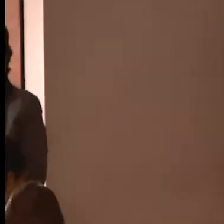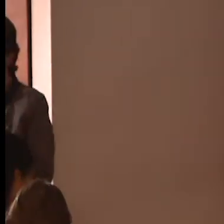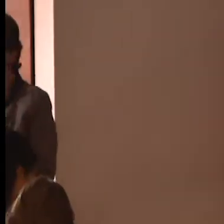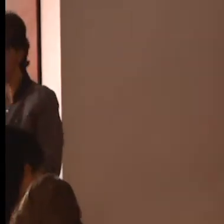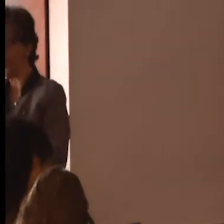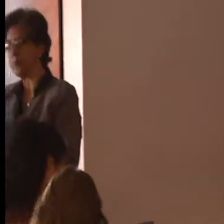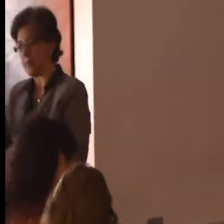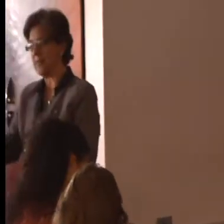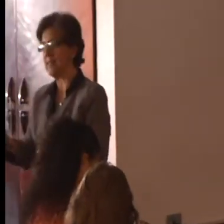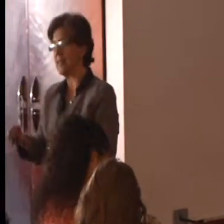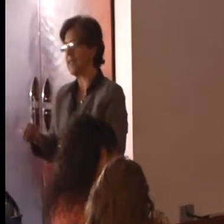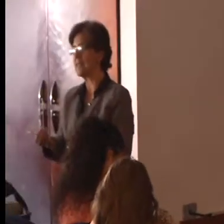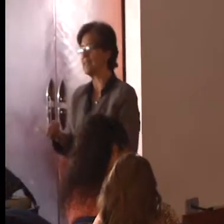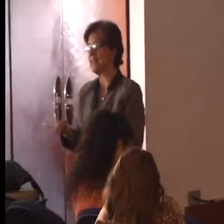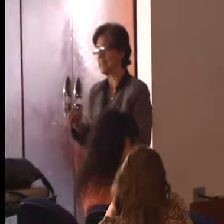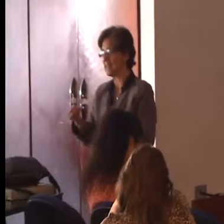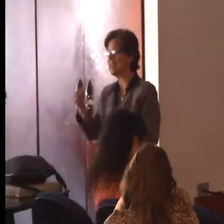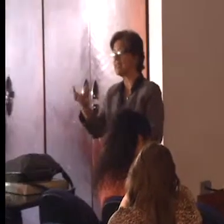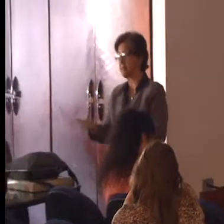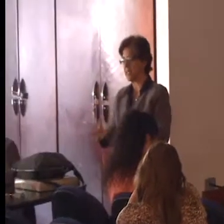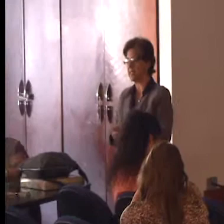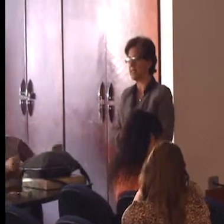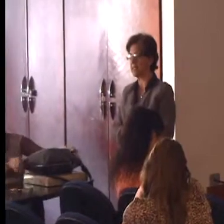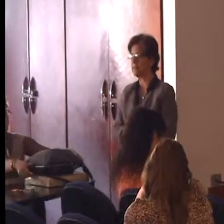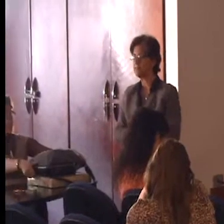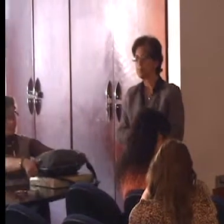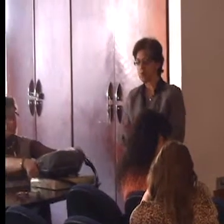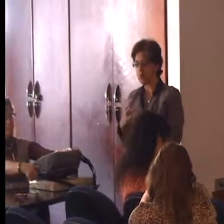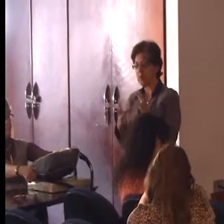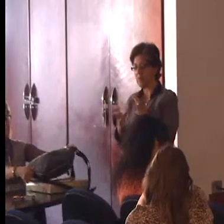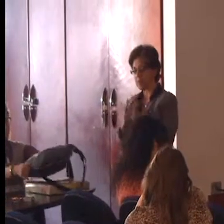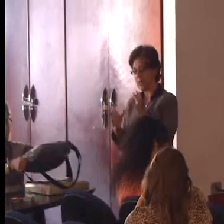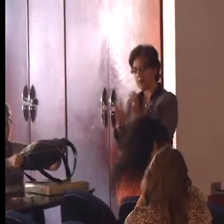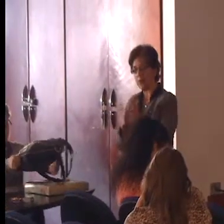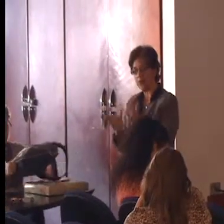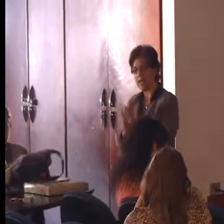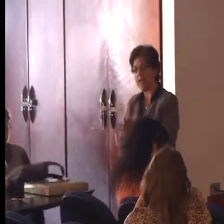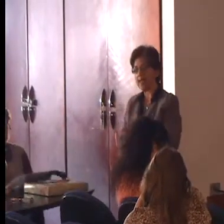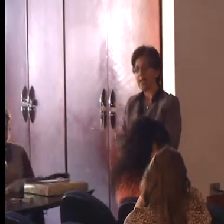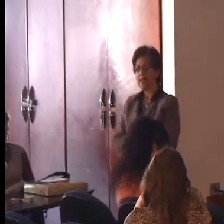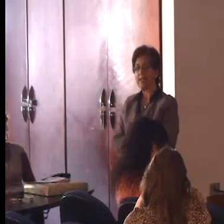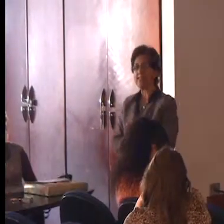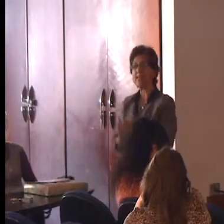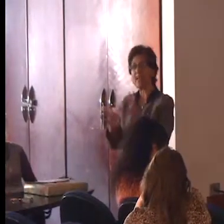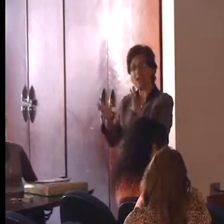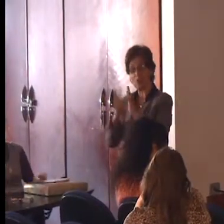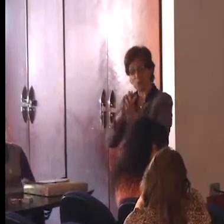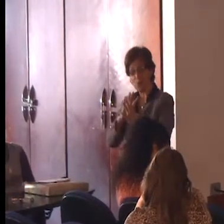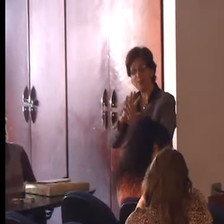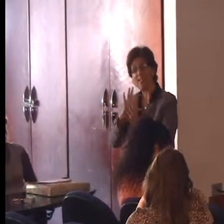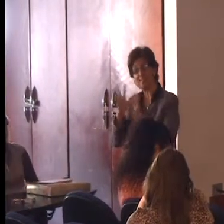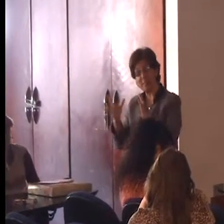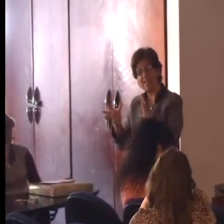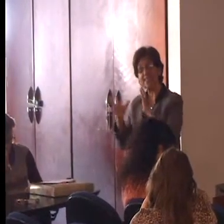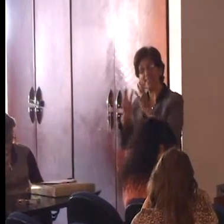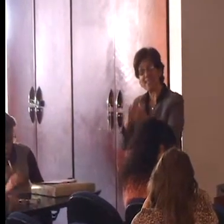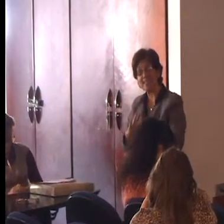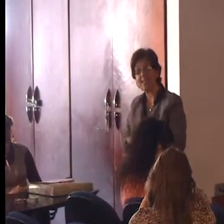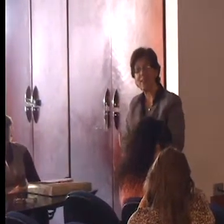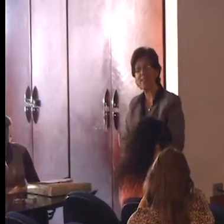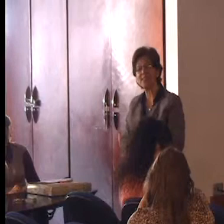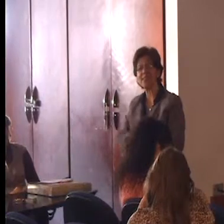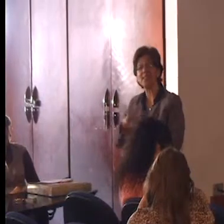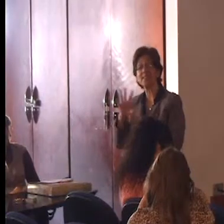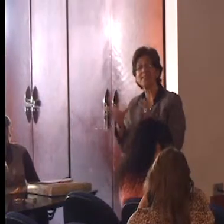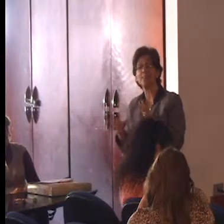la pena este tipo de encuentros, porque justamente es en esas experiencias donde vamos a encontrar ese diálogo